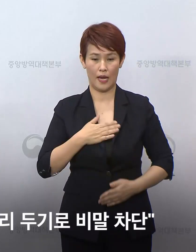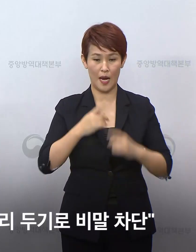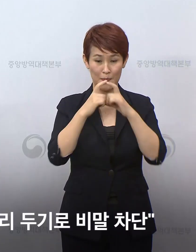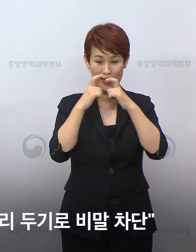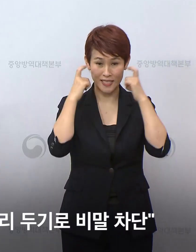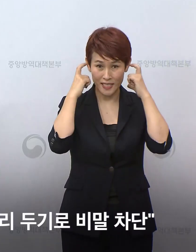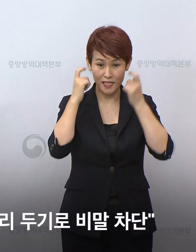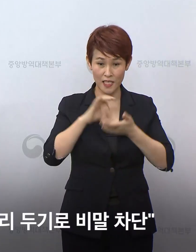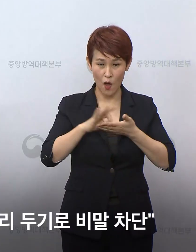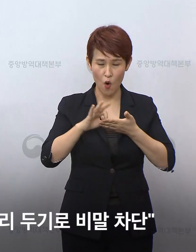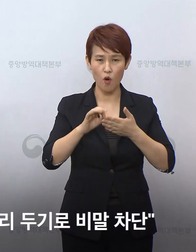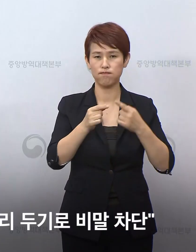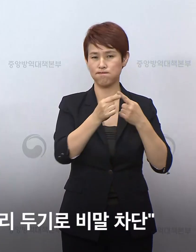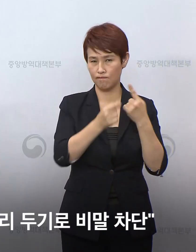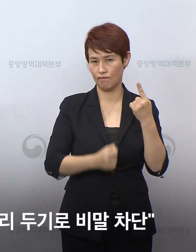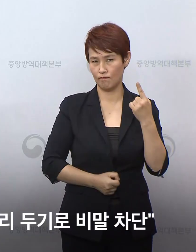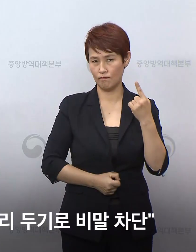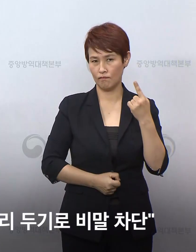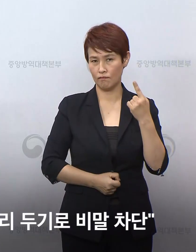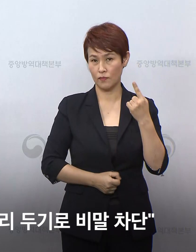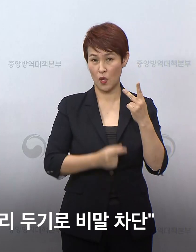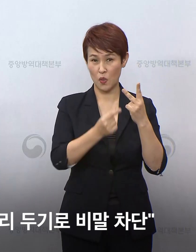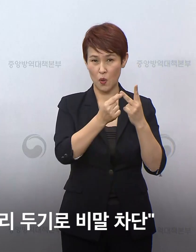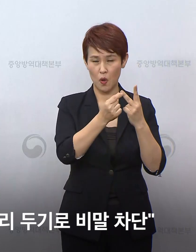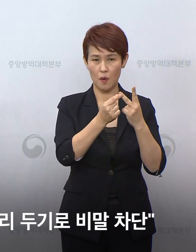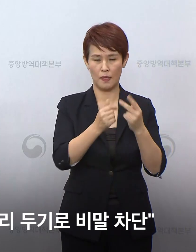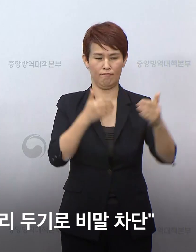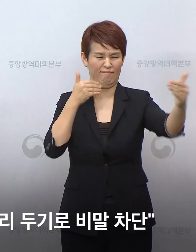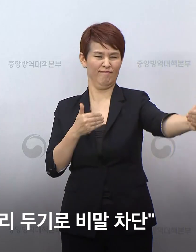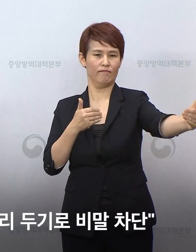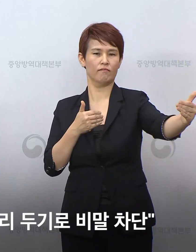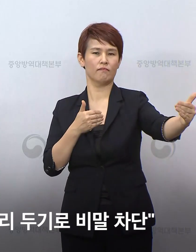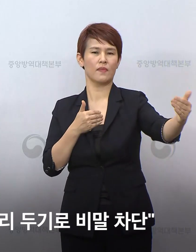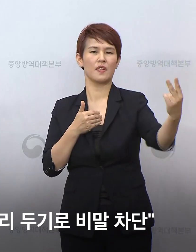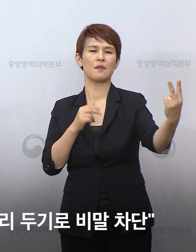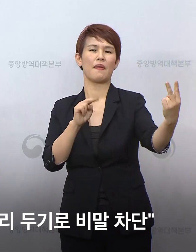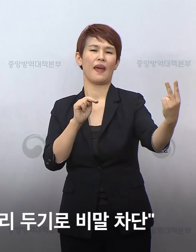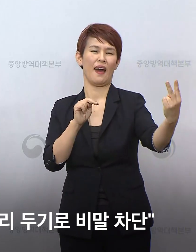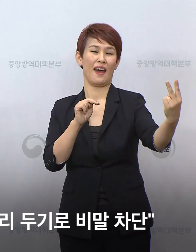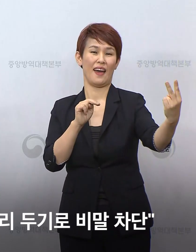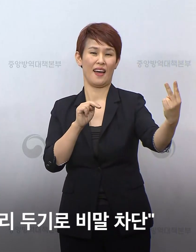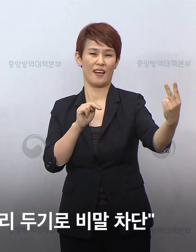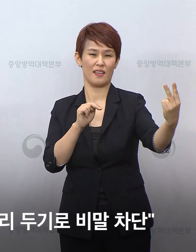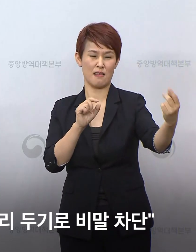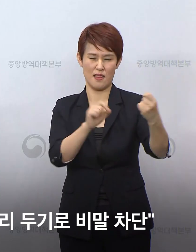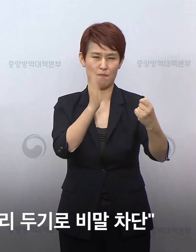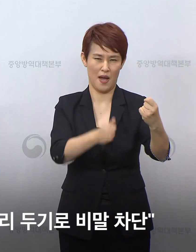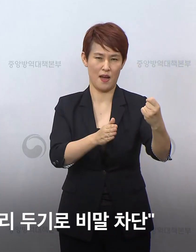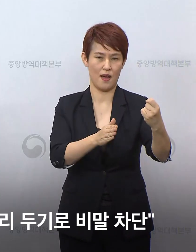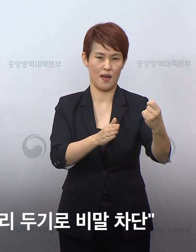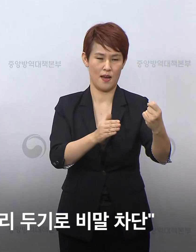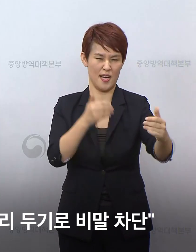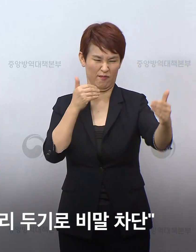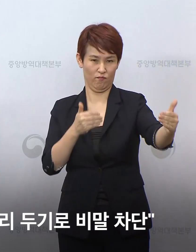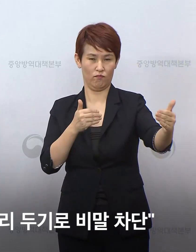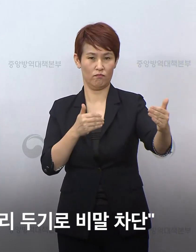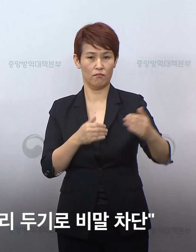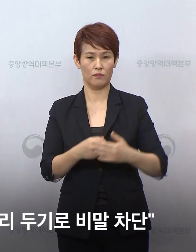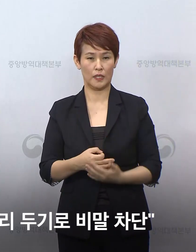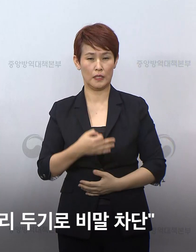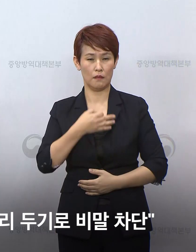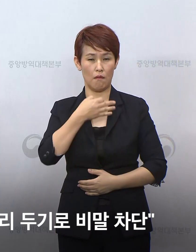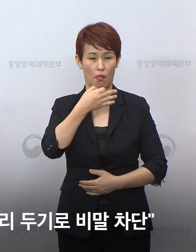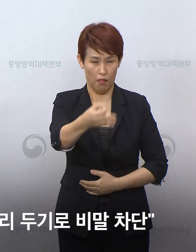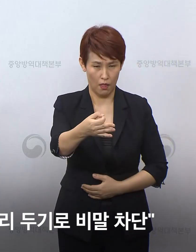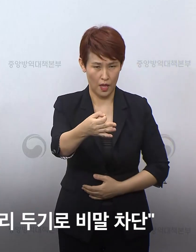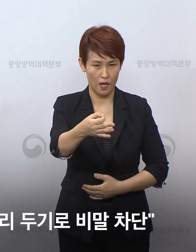마스크를 쓰는 것도 있을 수 있고, 아니면 2m 거리 두기를 저희가 얘기 드리는 것도 결국은 비말이 튀어서